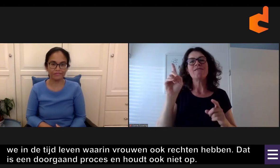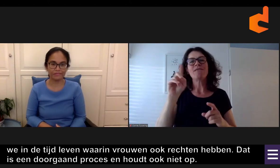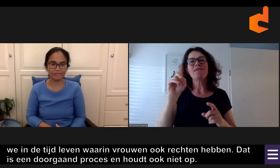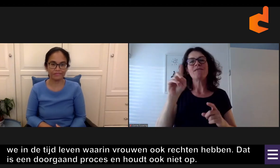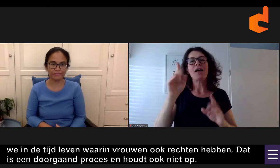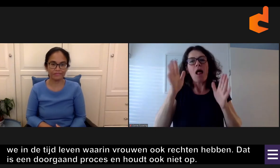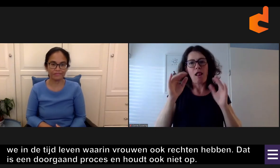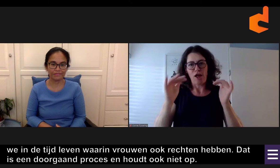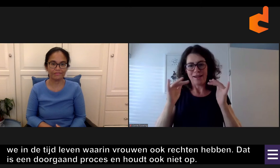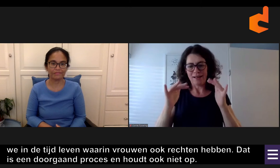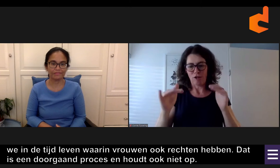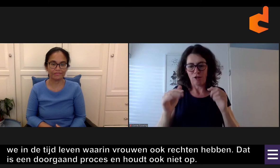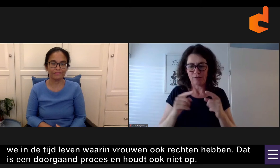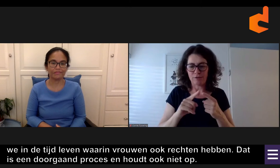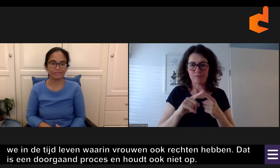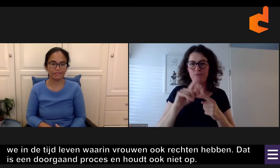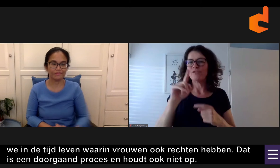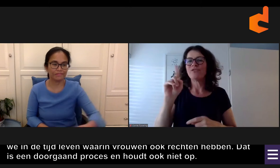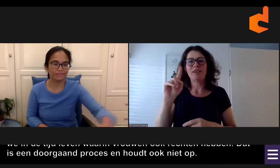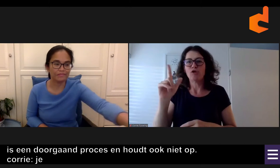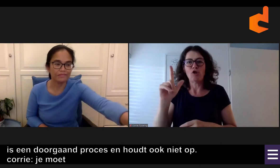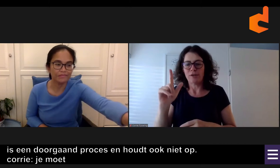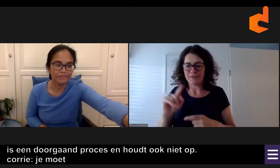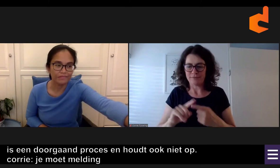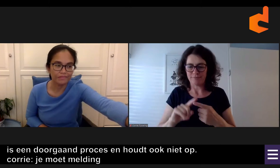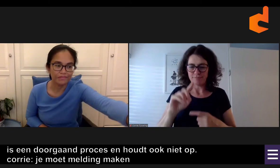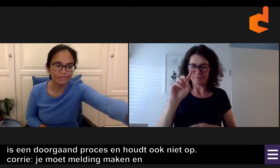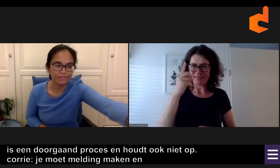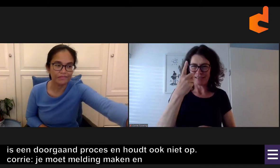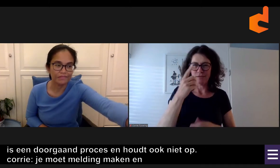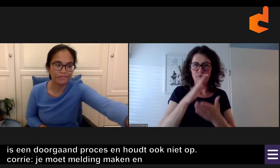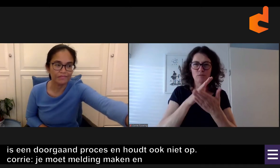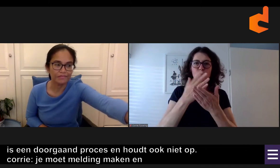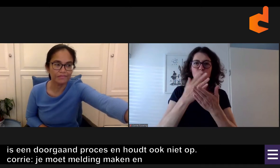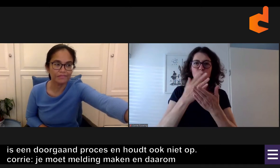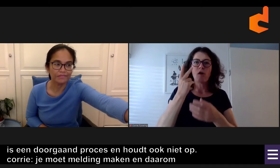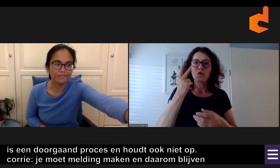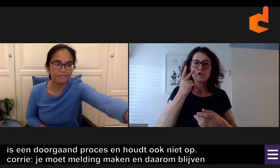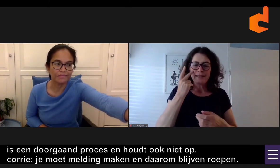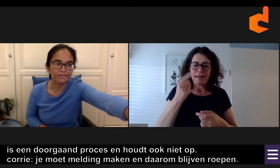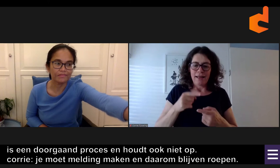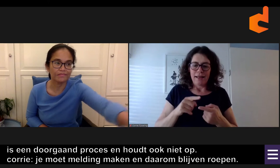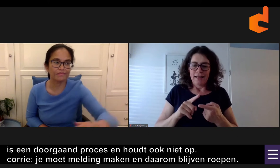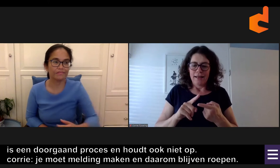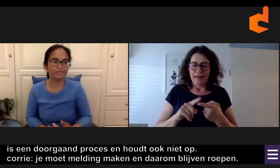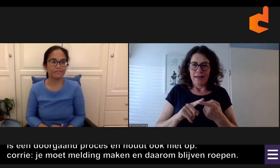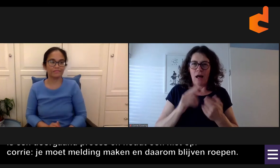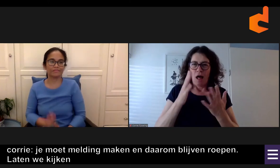Ja, je moet dus melding maken en je moet daarom blijven roepen. Maar laten we eens kijken wat er nou wel of niet geregeld is. Als we kijken